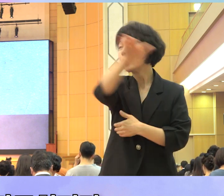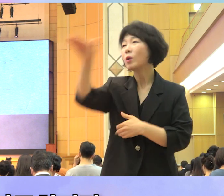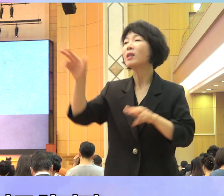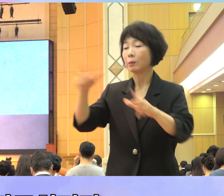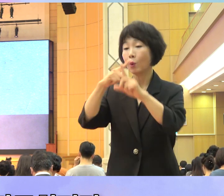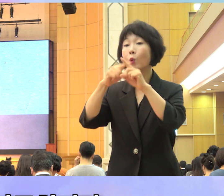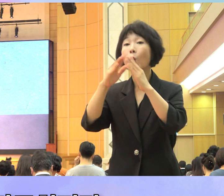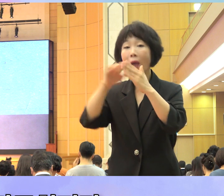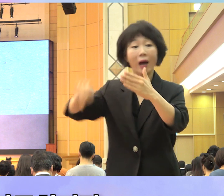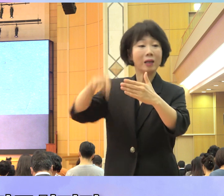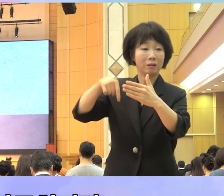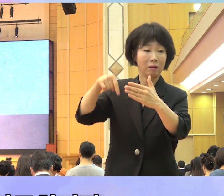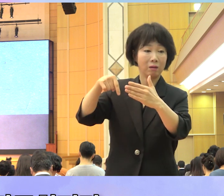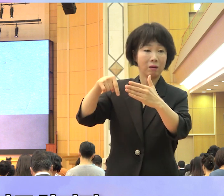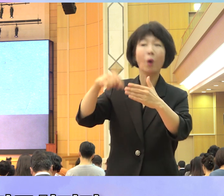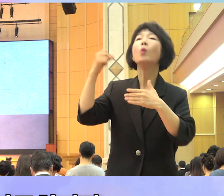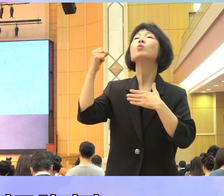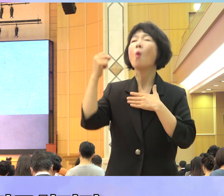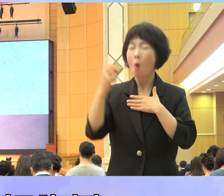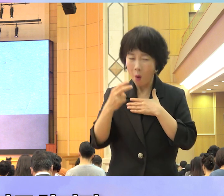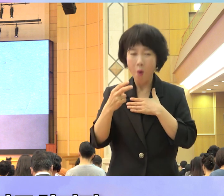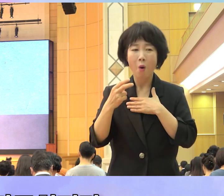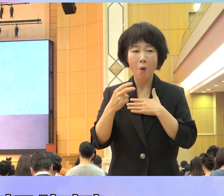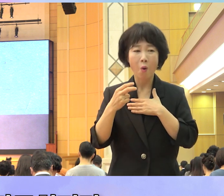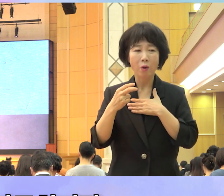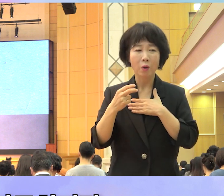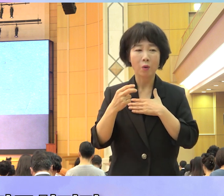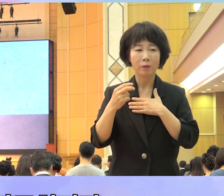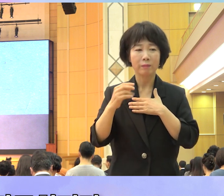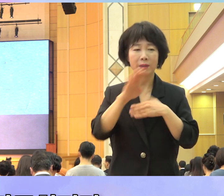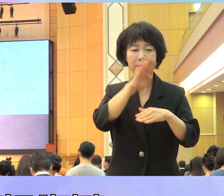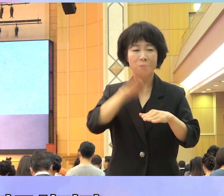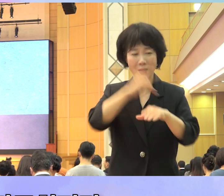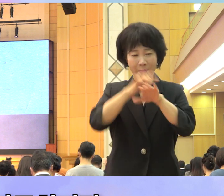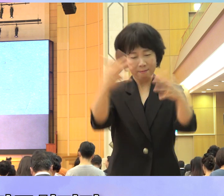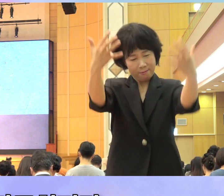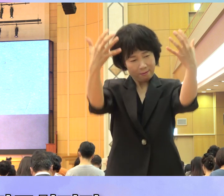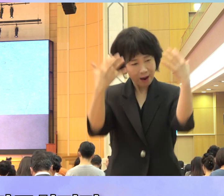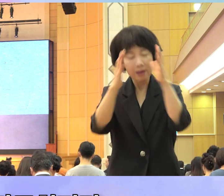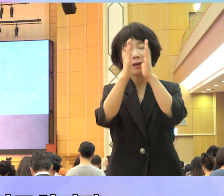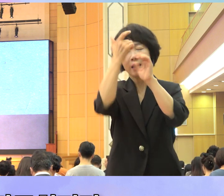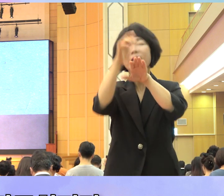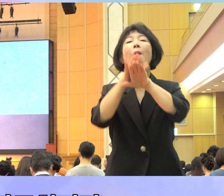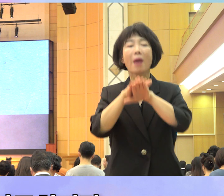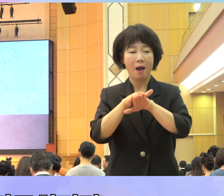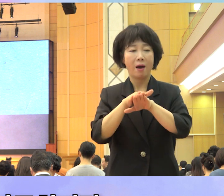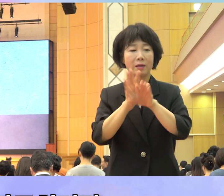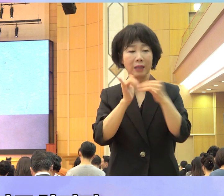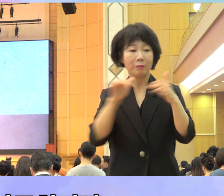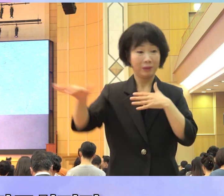우리가 교회 오는 또 이렇게 와서 주님께 경배드리고 찬양하며 예배드리는